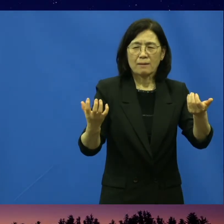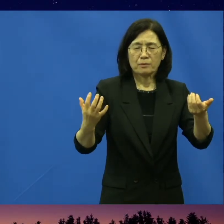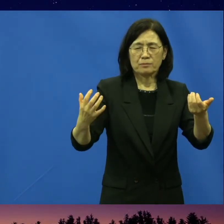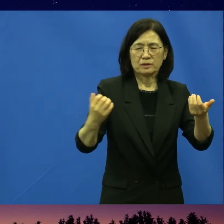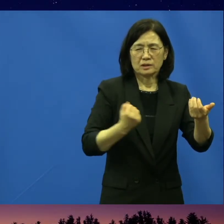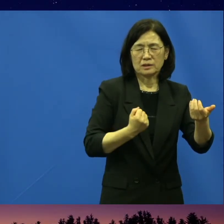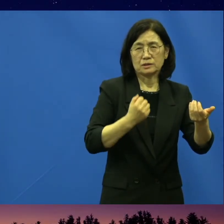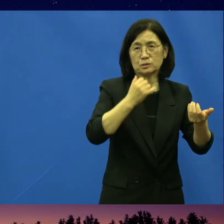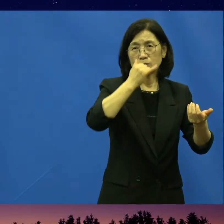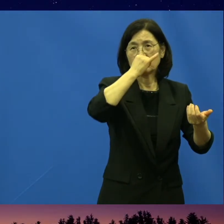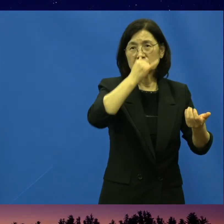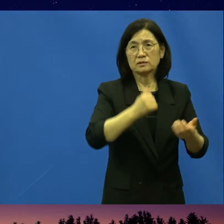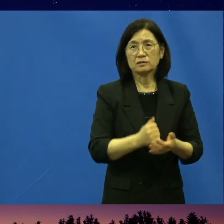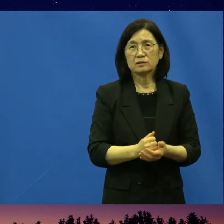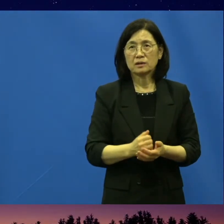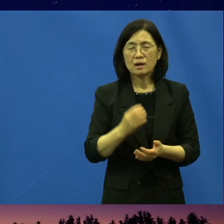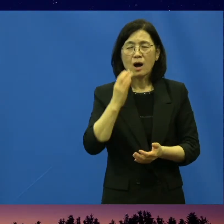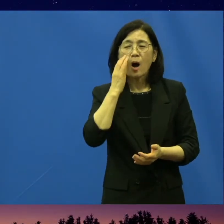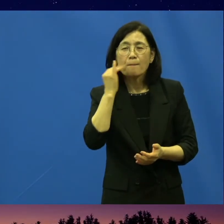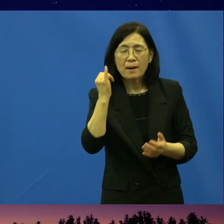계속 미안해.